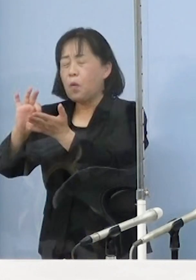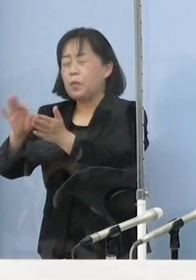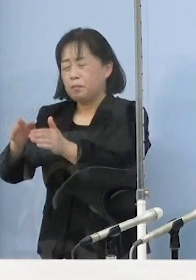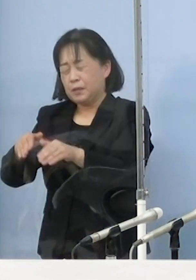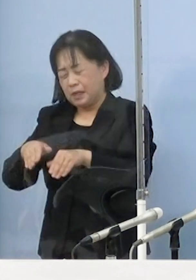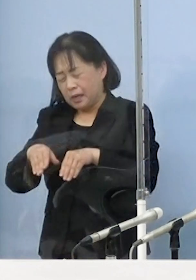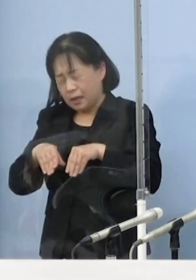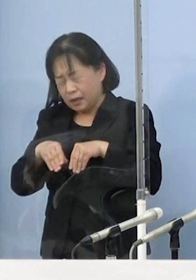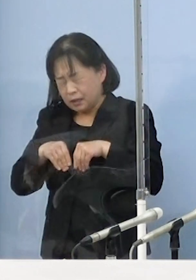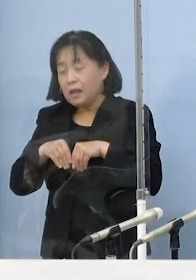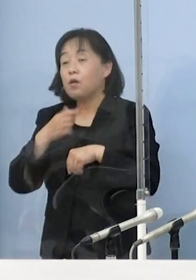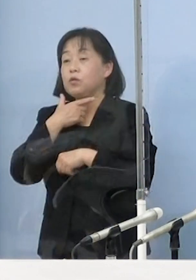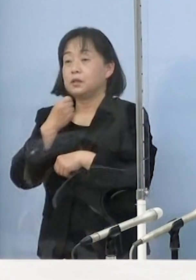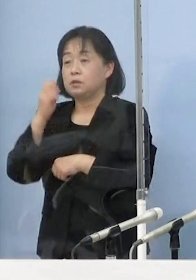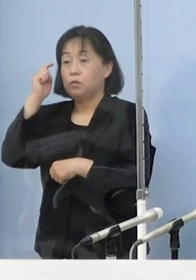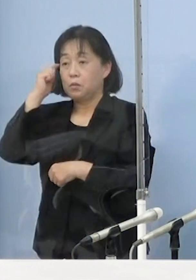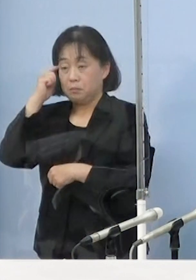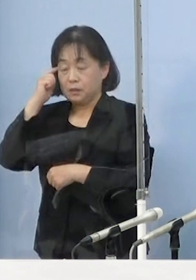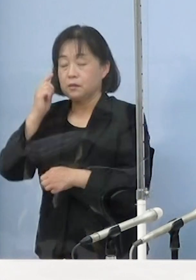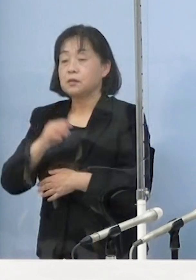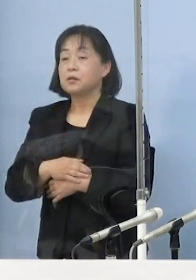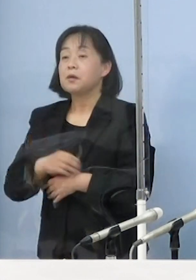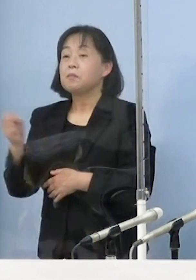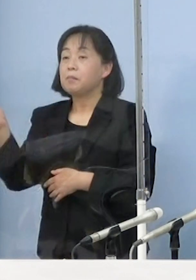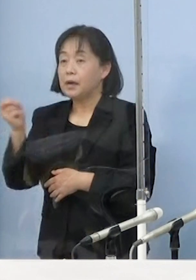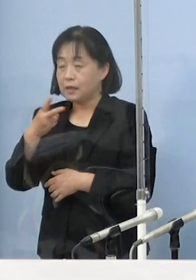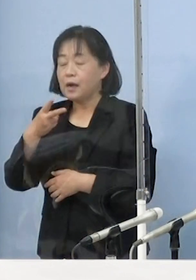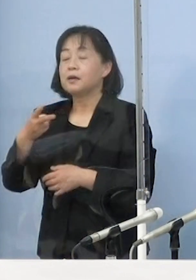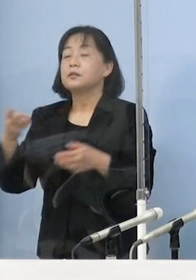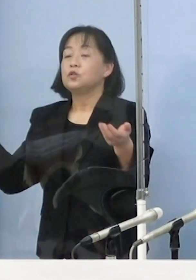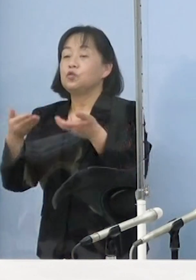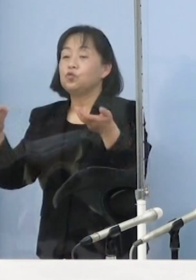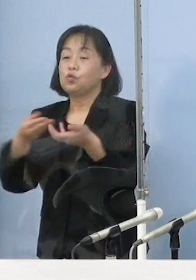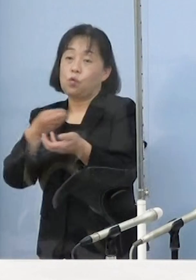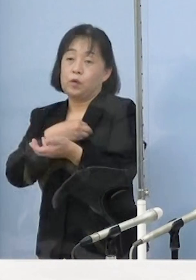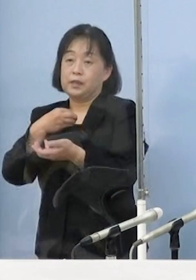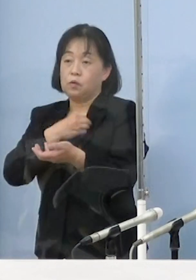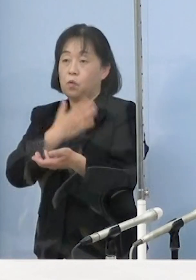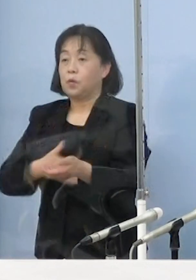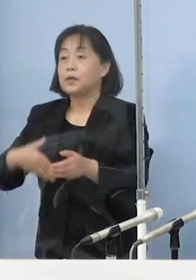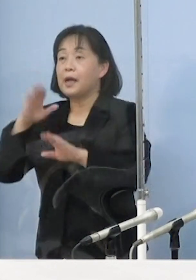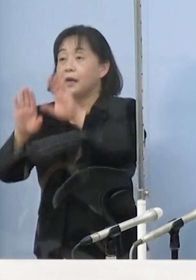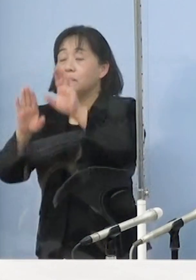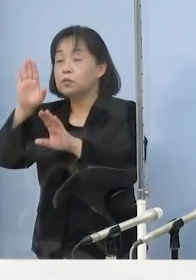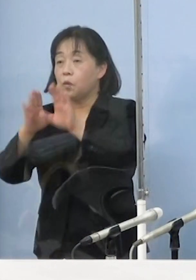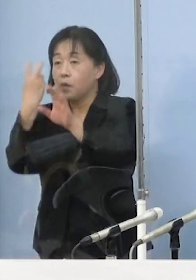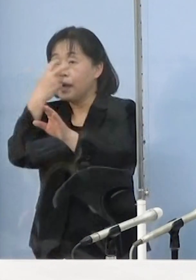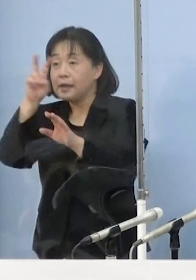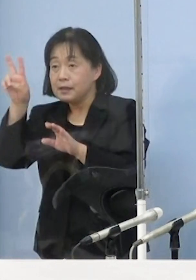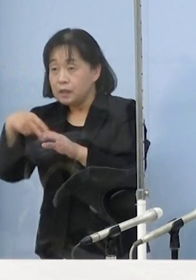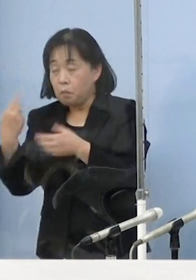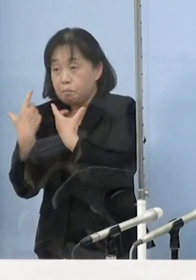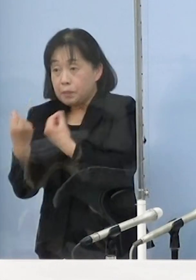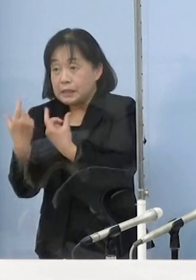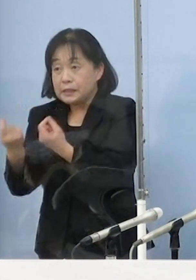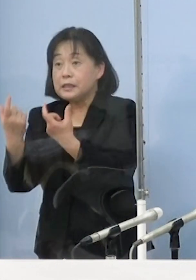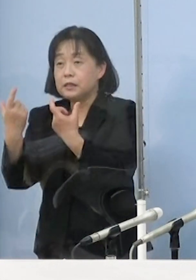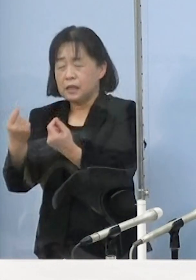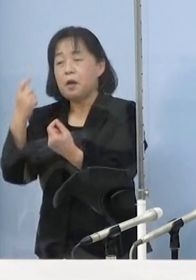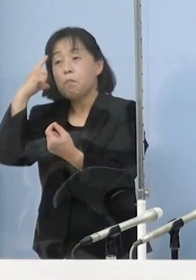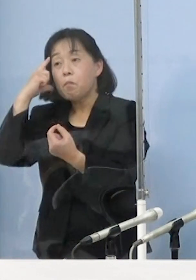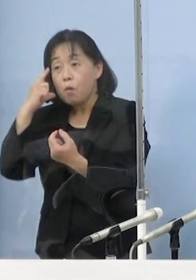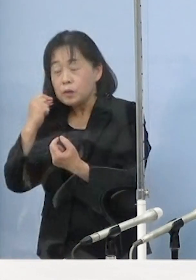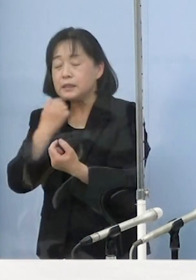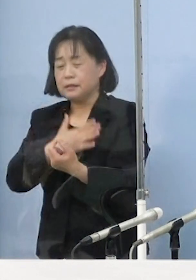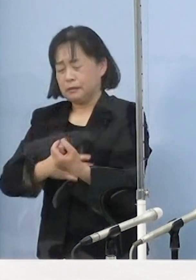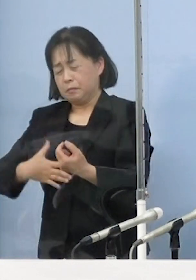ていただきたいと思います。また従業員の方の体調管理徹底をしていただきまして、もし体調不